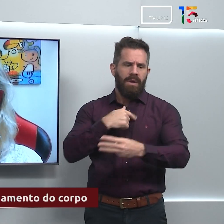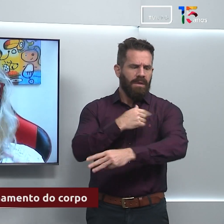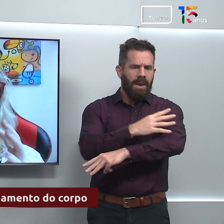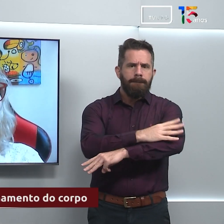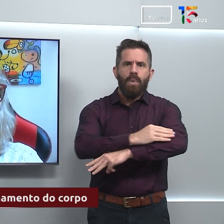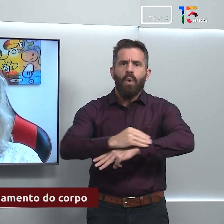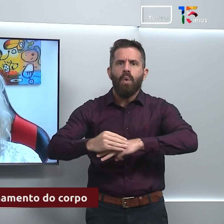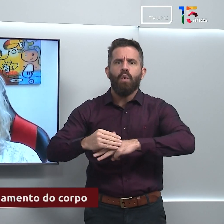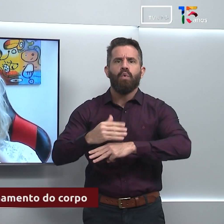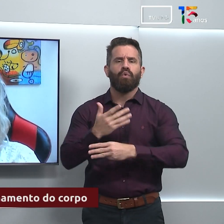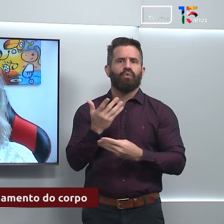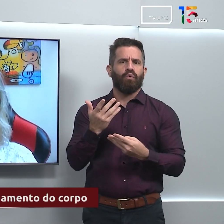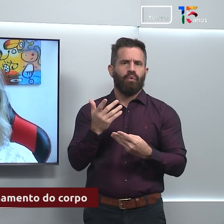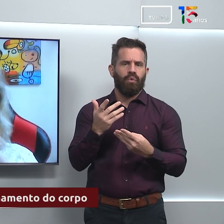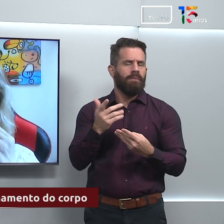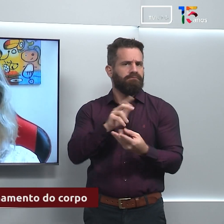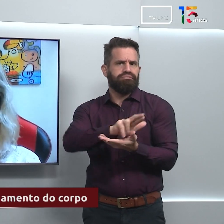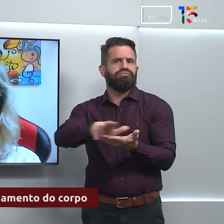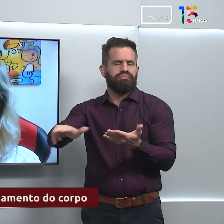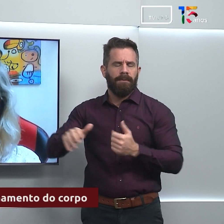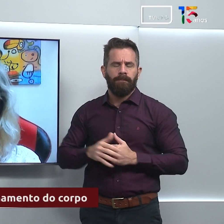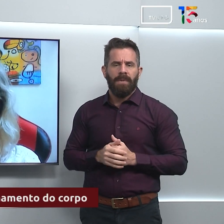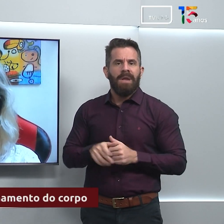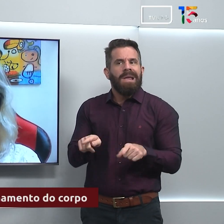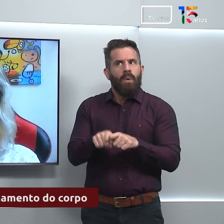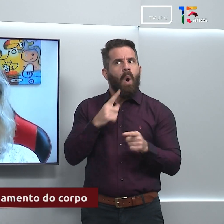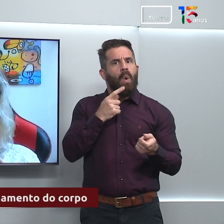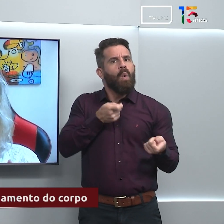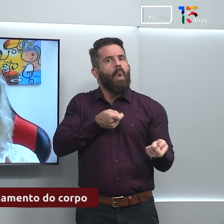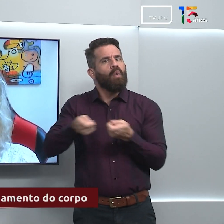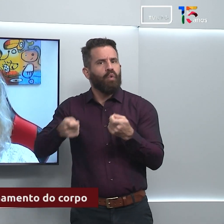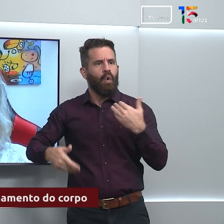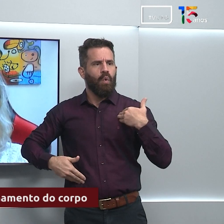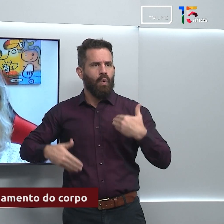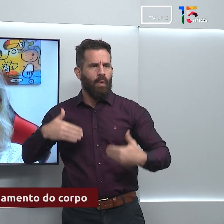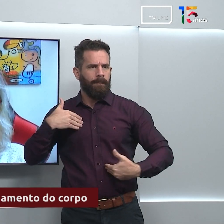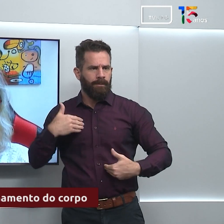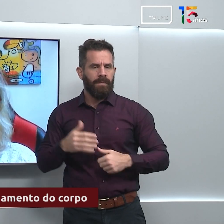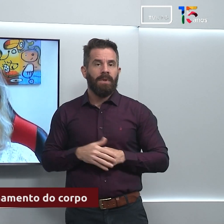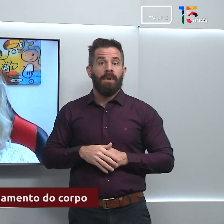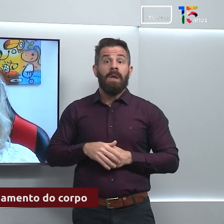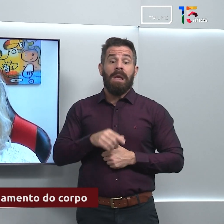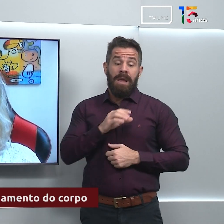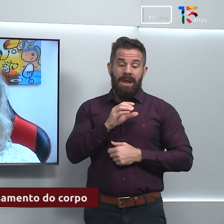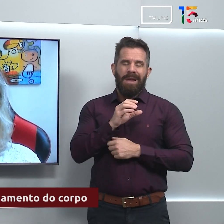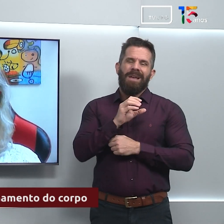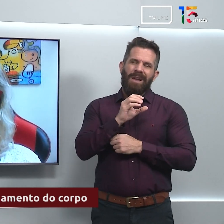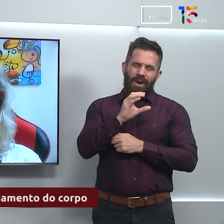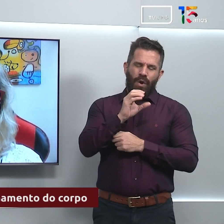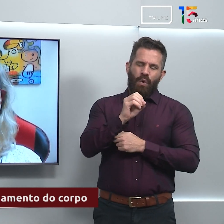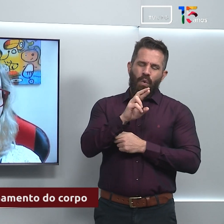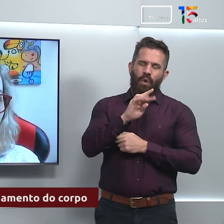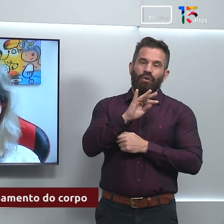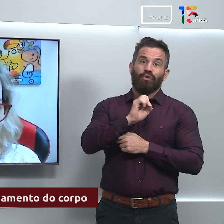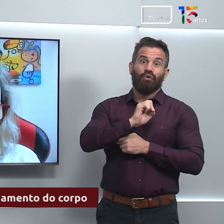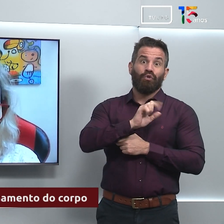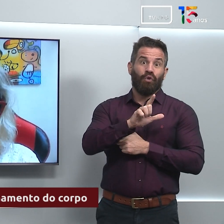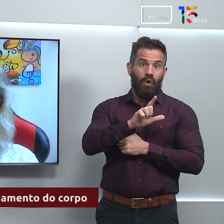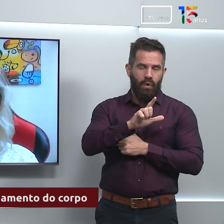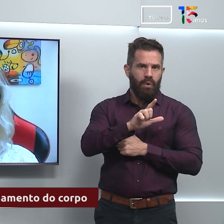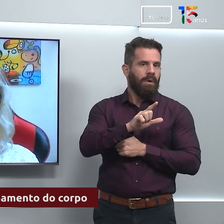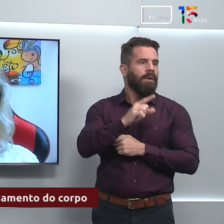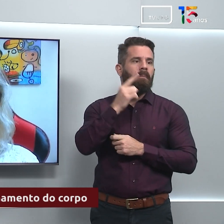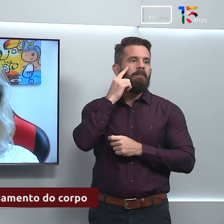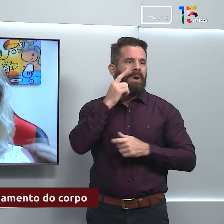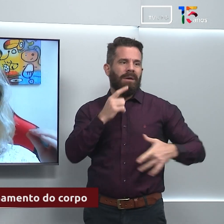autorregula. Vamos falar do cortisol. O cortisol é um hormônio produzido pela suprarrenal, é uma glândula que não tem nada a ver com o rim,